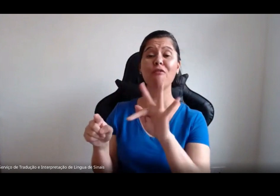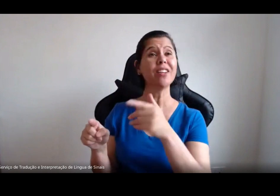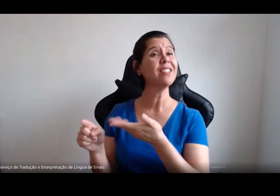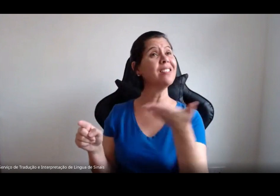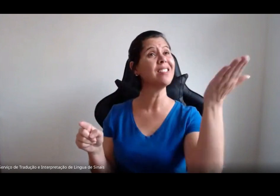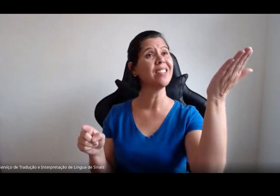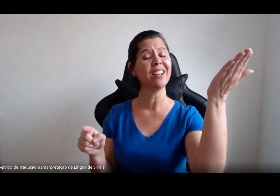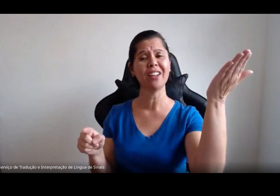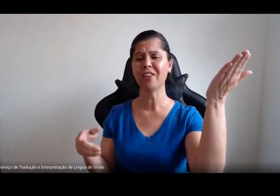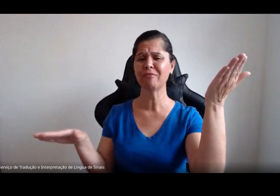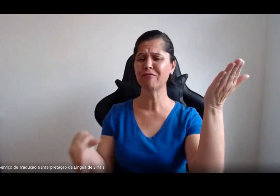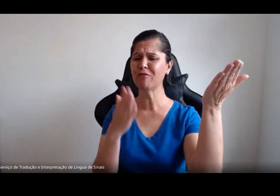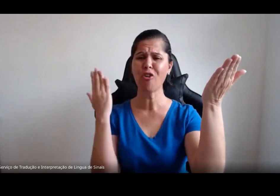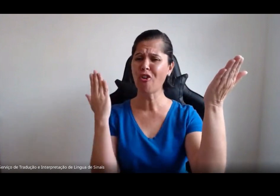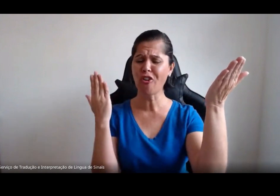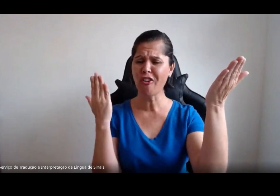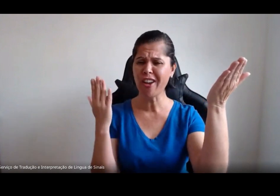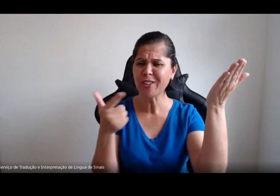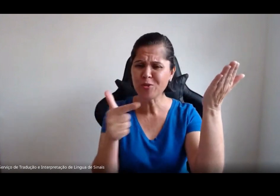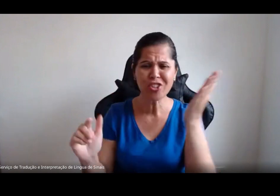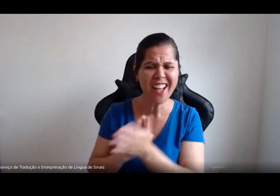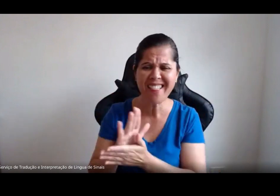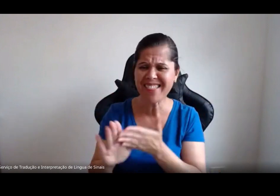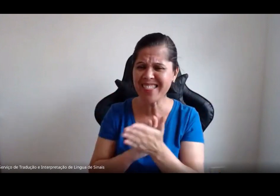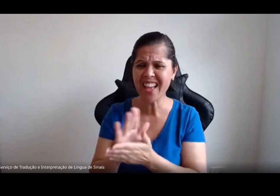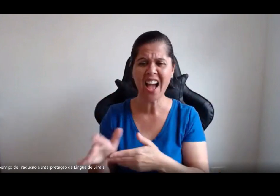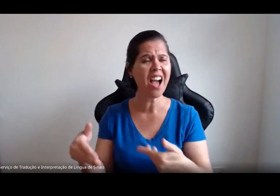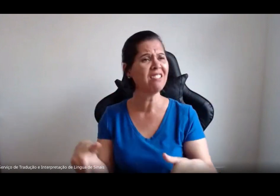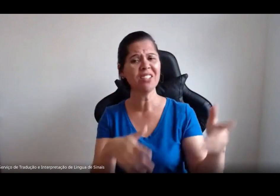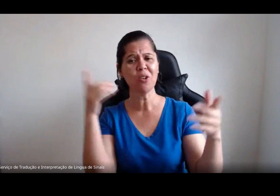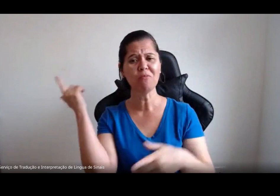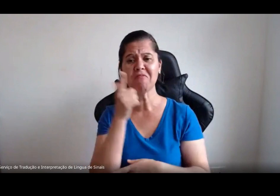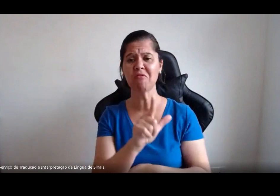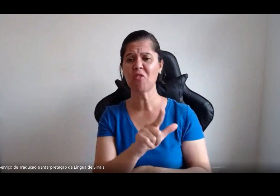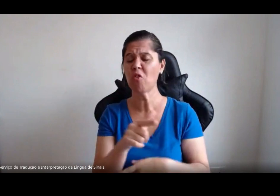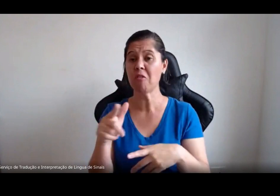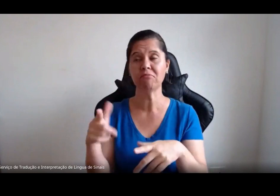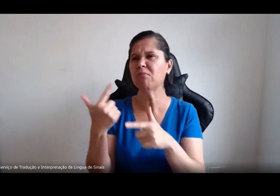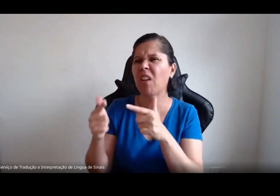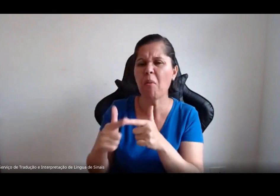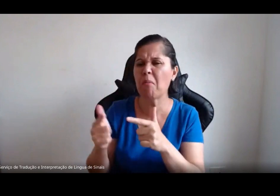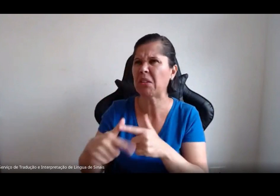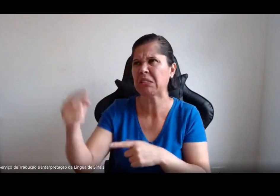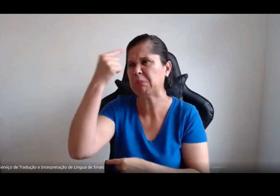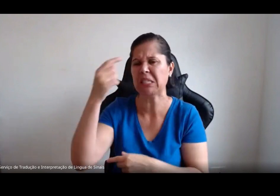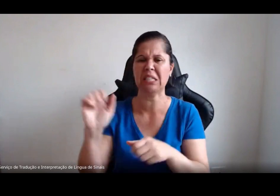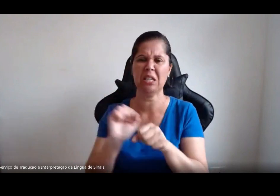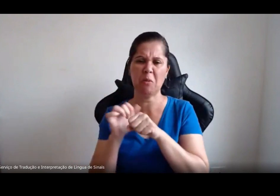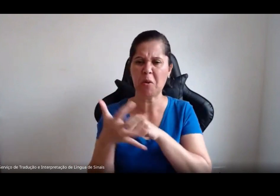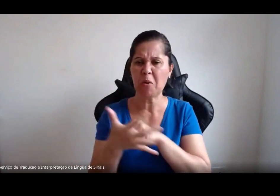fulano foi para a França agora, sem bolso nem nada, conseguiu enfrentar essas coisas do Covid e tal, foi para a